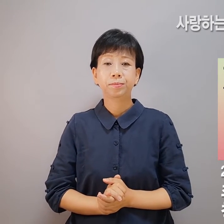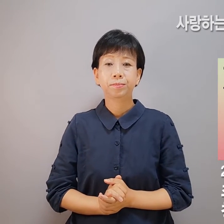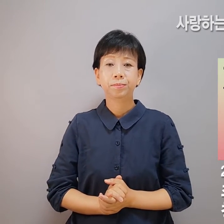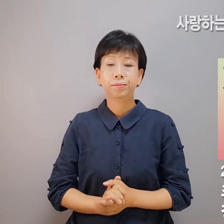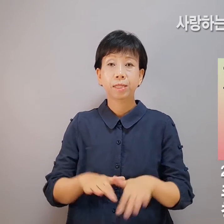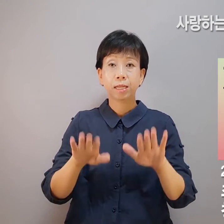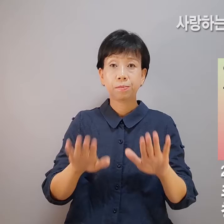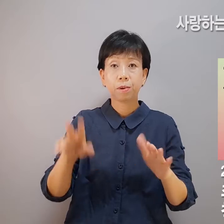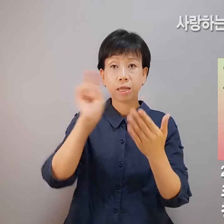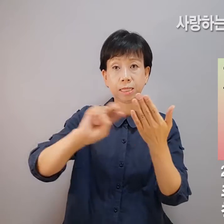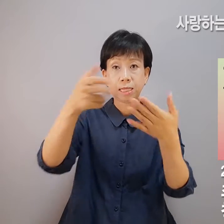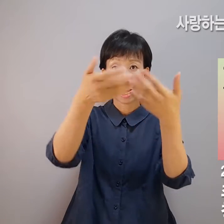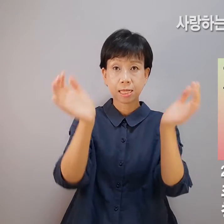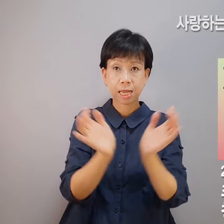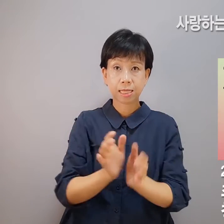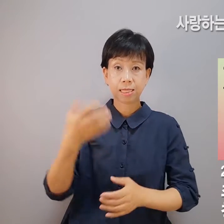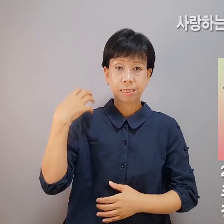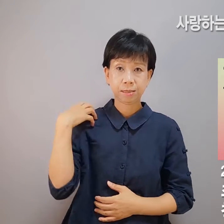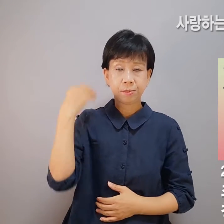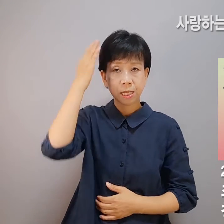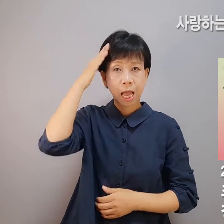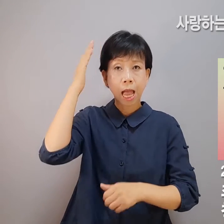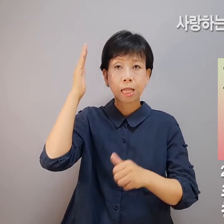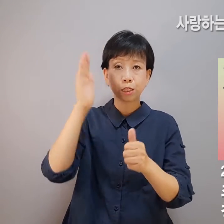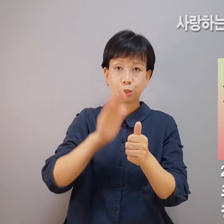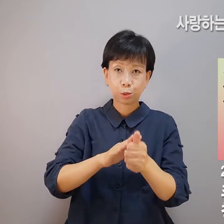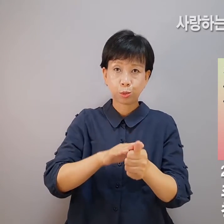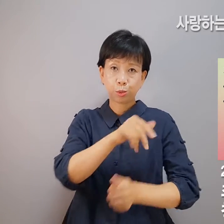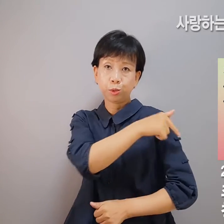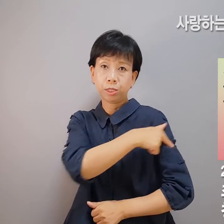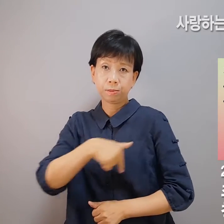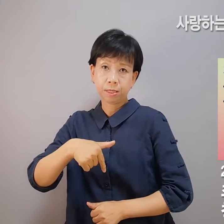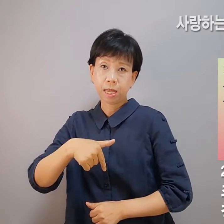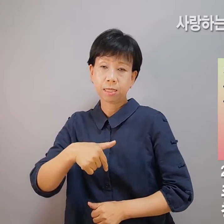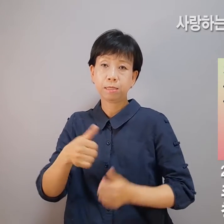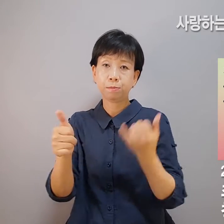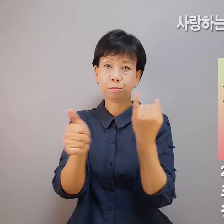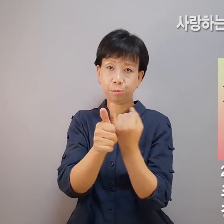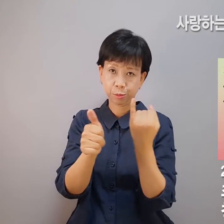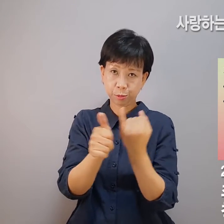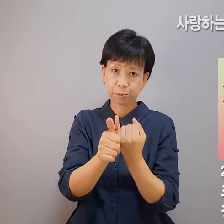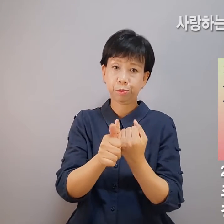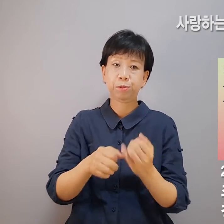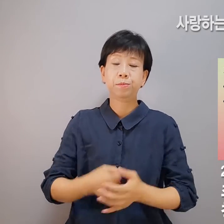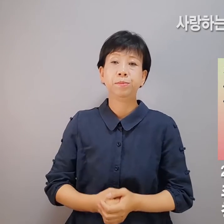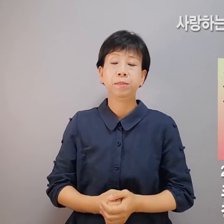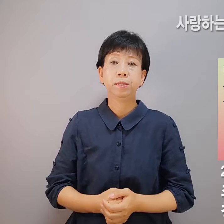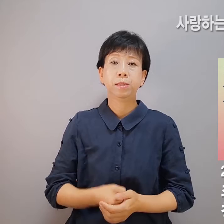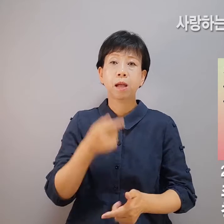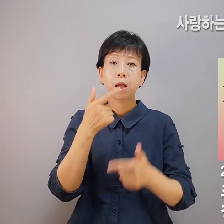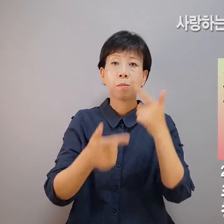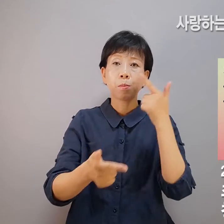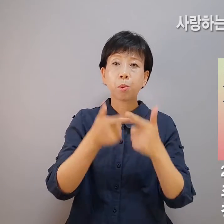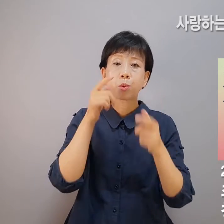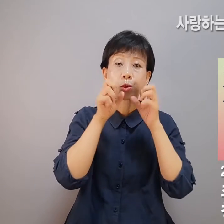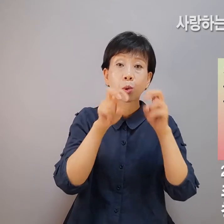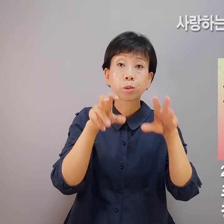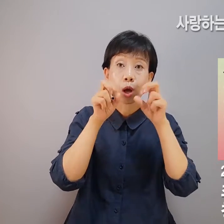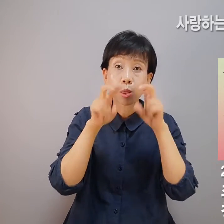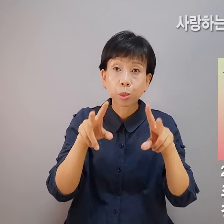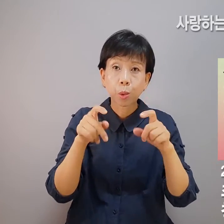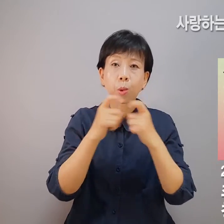이번 주간 콰이어는 안수집사 부부입니다. 목요 전도를 2주간 개인 전도로